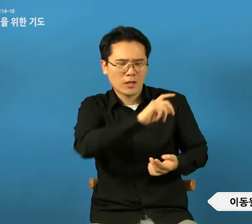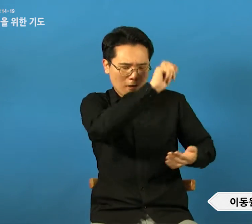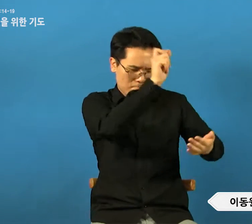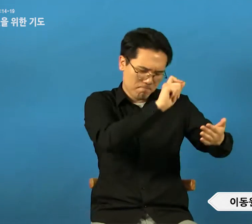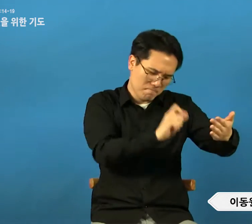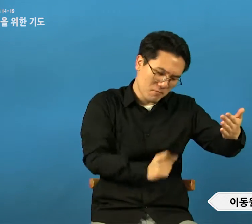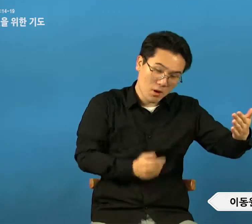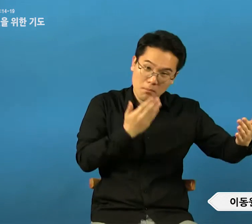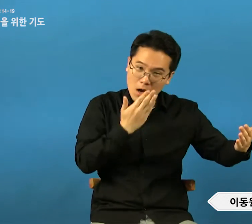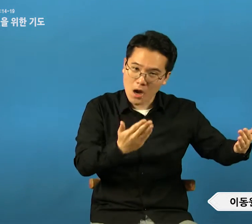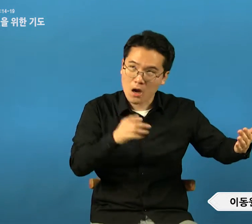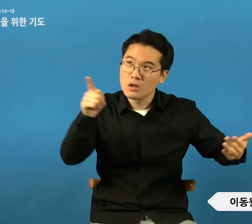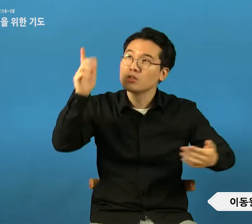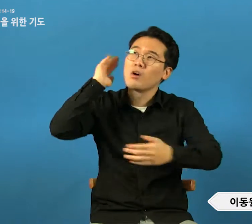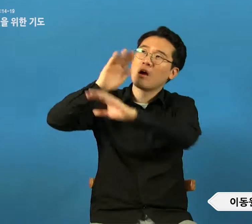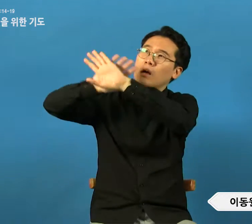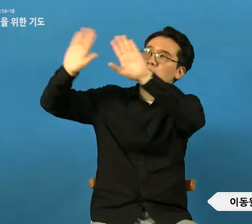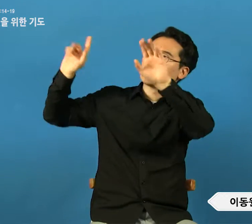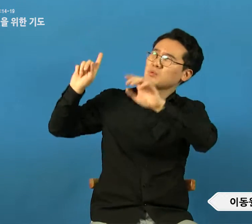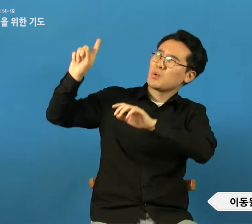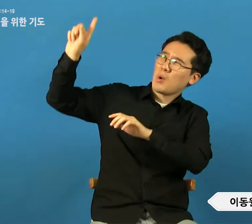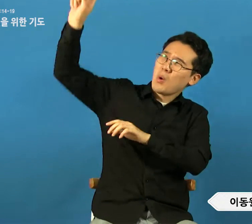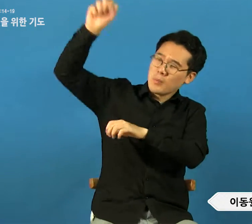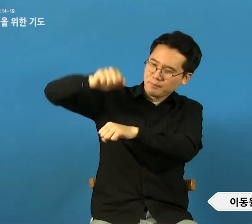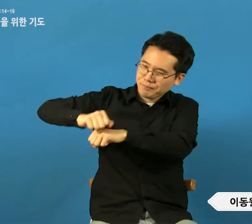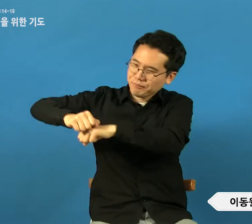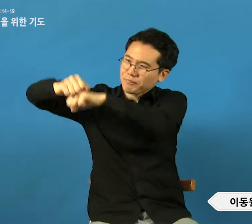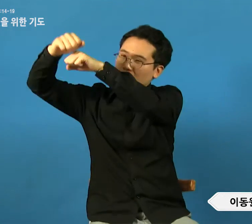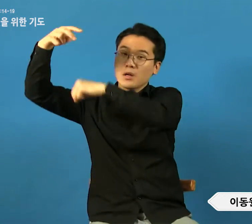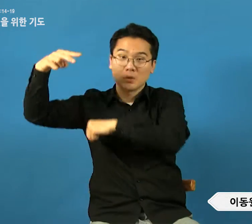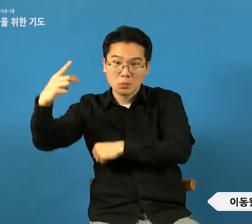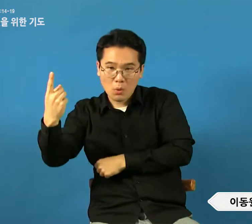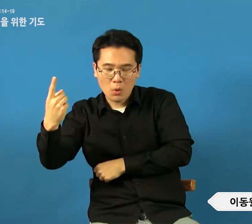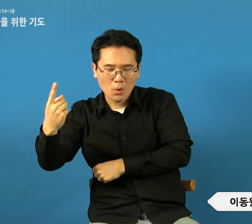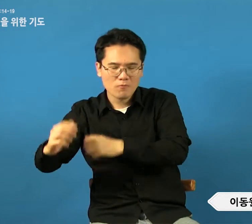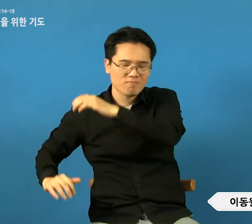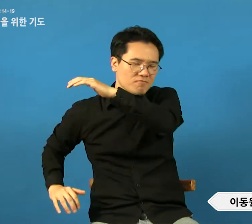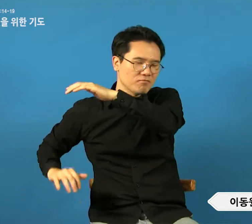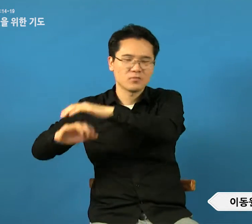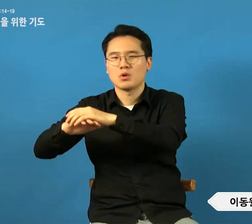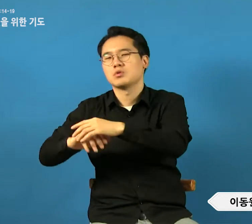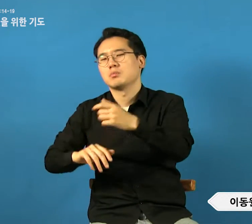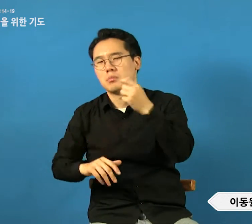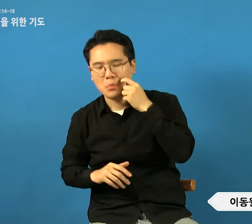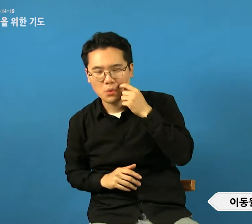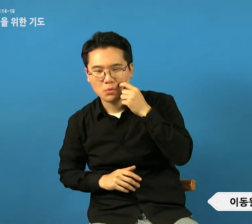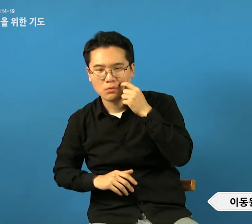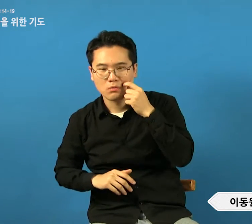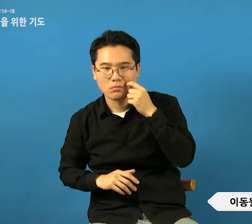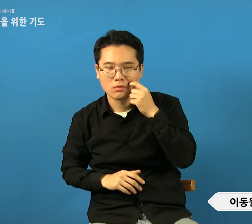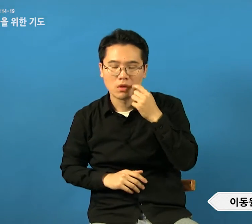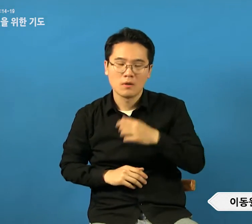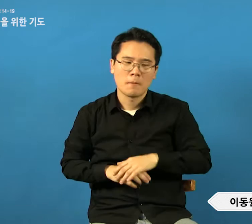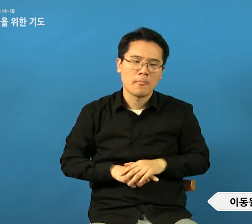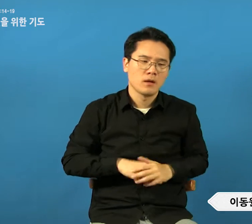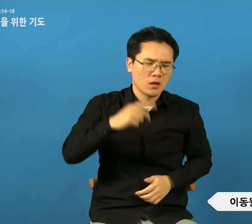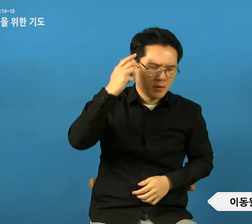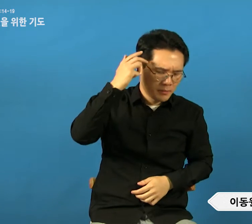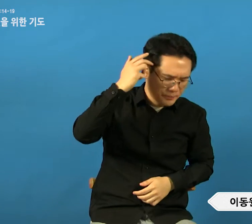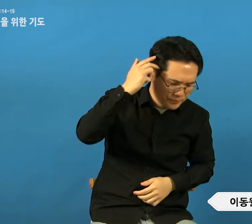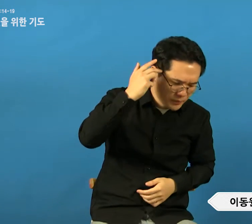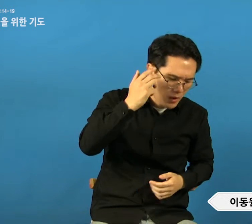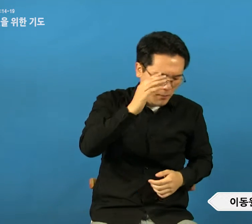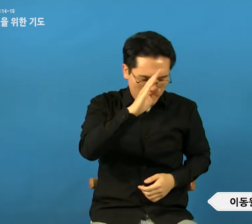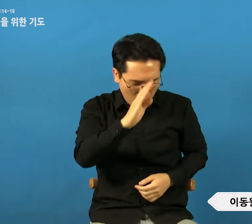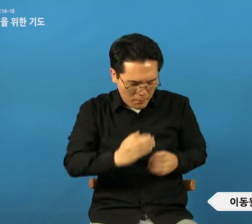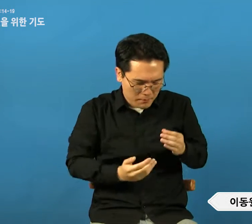높이 쌓아도 채우지 못하네. 비록 정신병과 싸우는 안타까운 세월을 산 사람이었지만